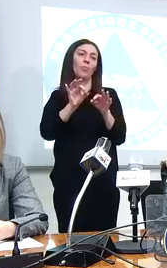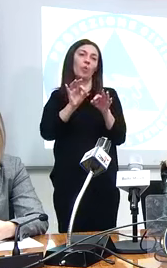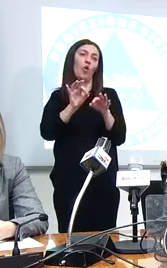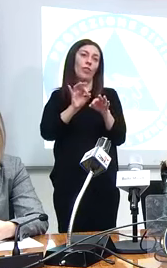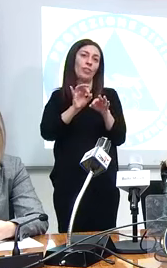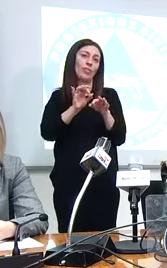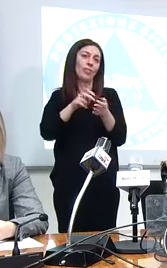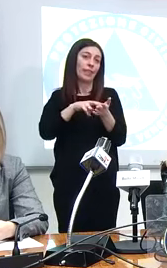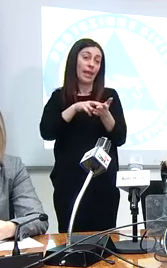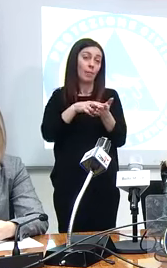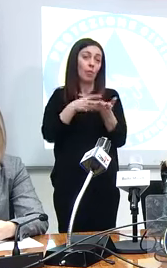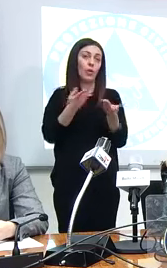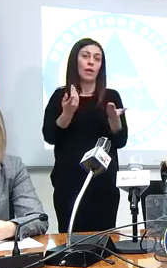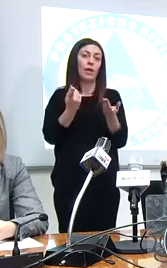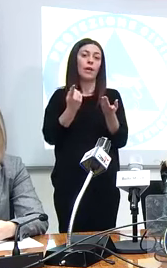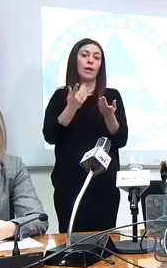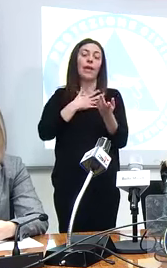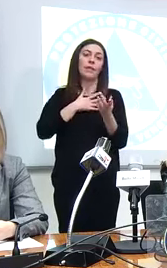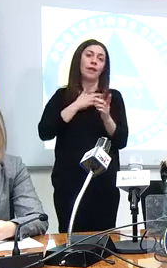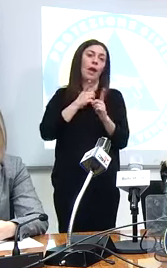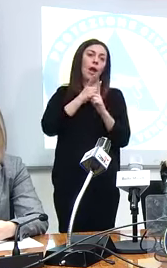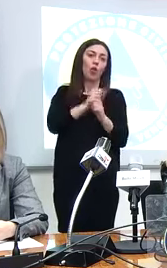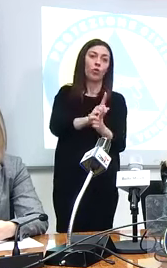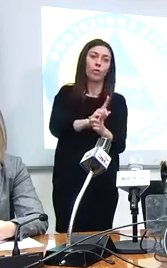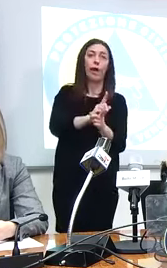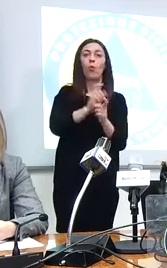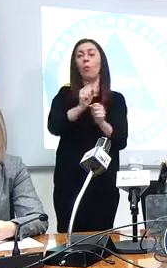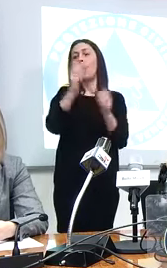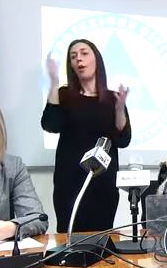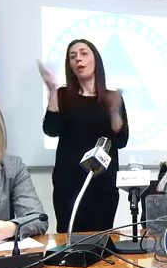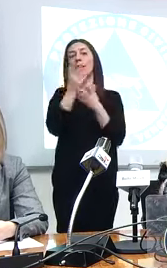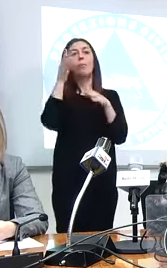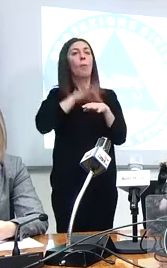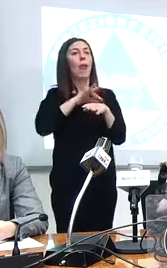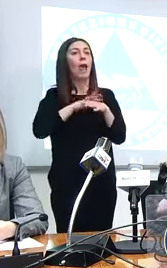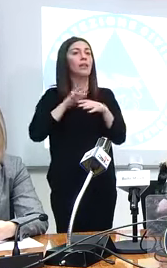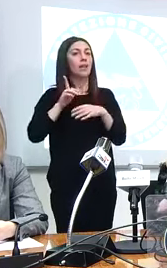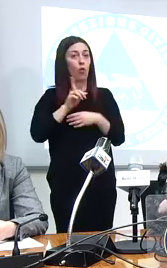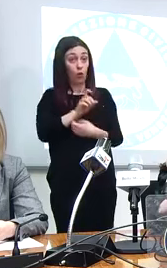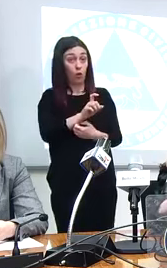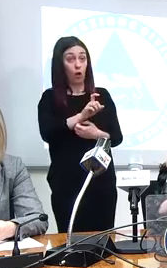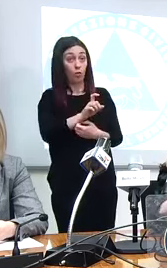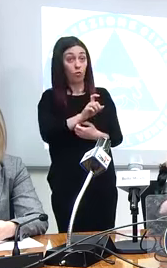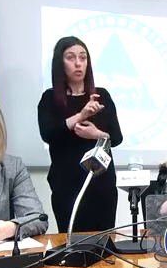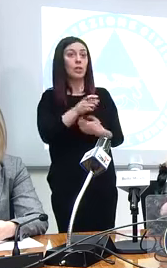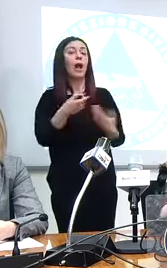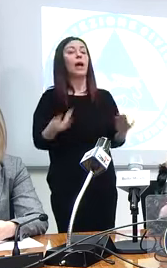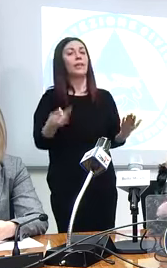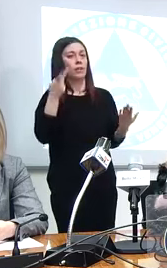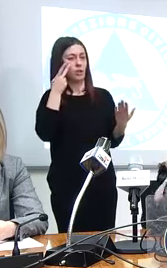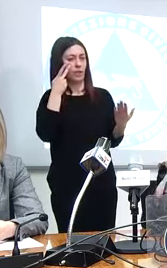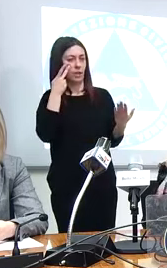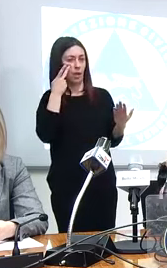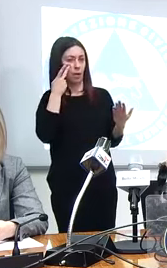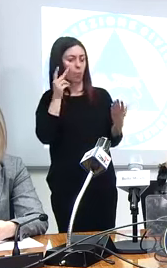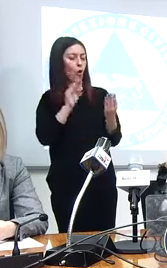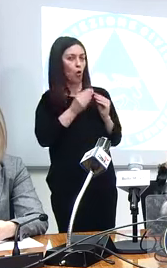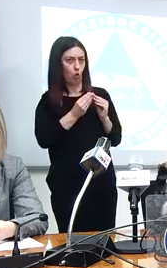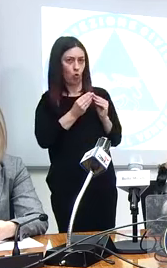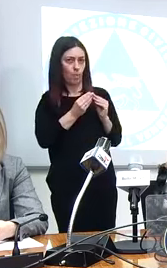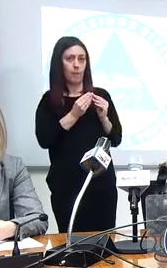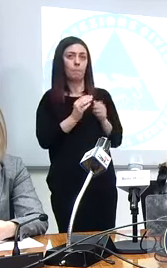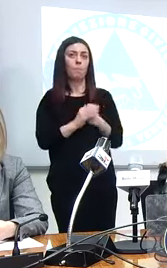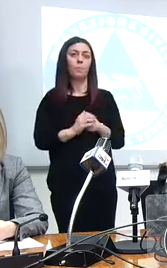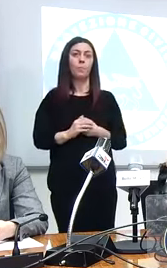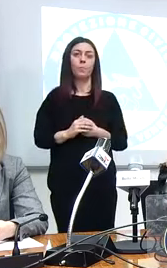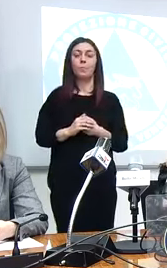dal discorso dell'età, che possono essere gli oncologici, adesso vedremo con quale tipo di stratificazione, quelli che in questo momento,